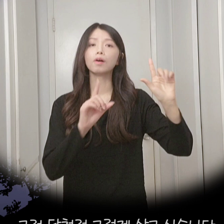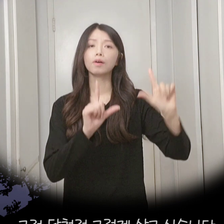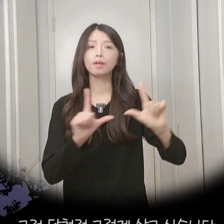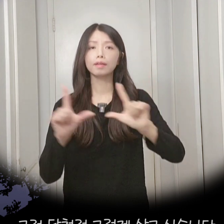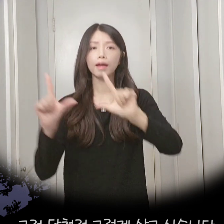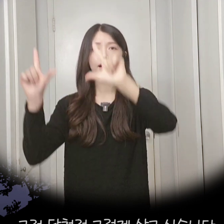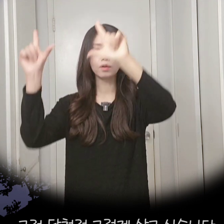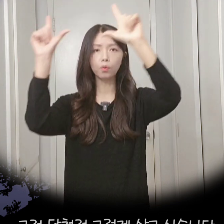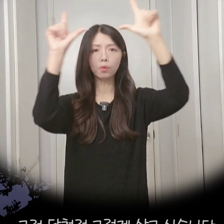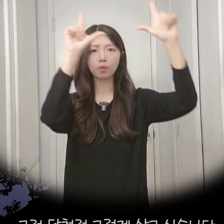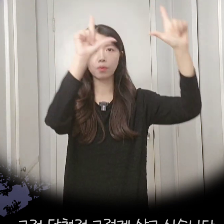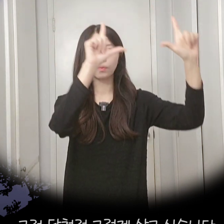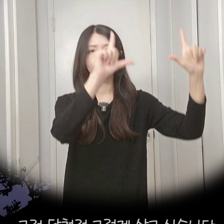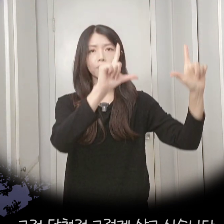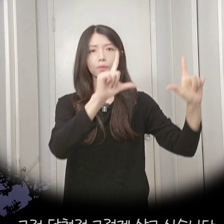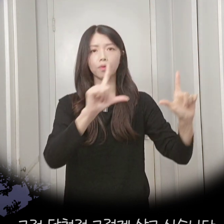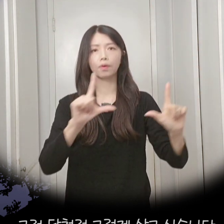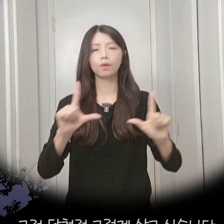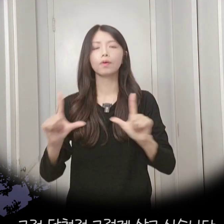비추면서 살고